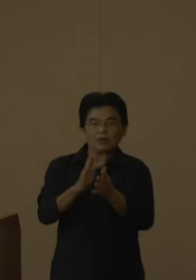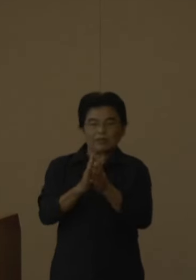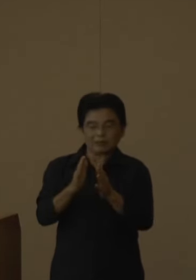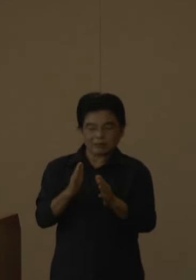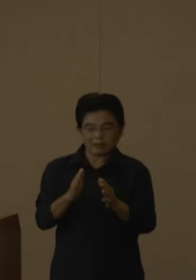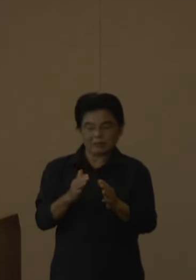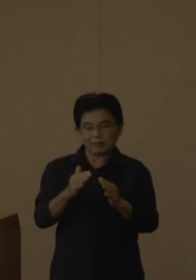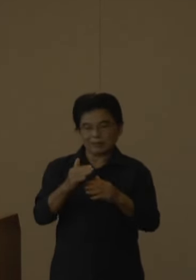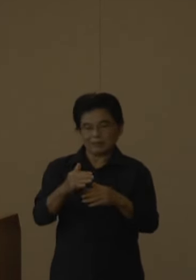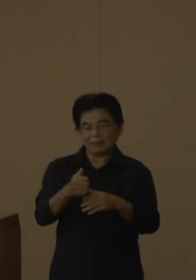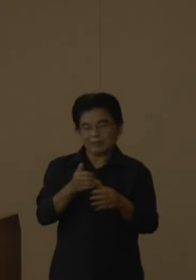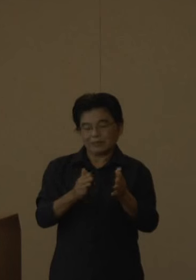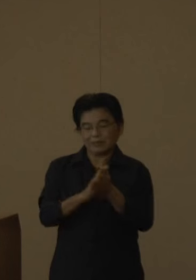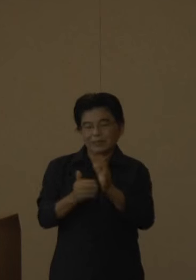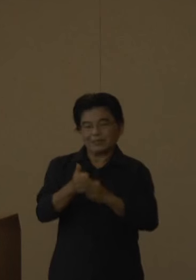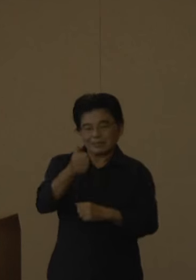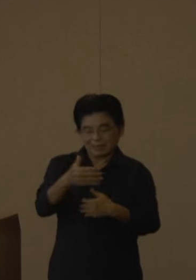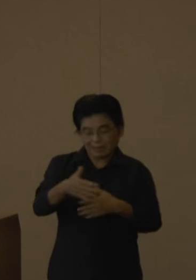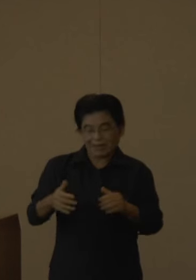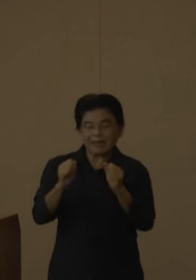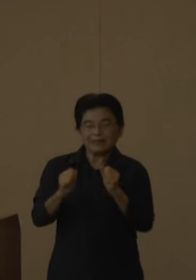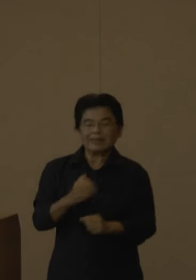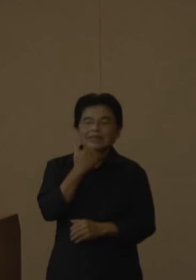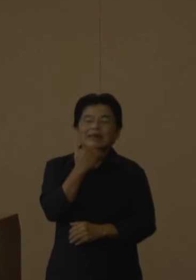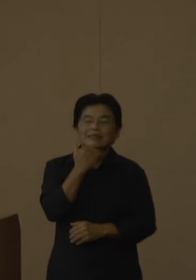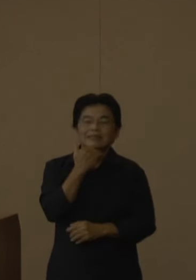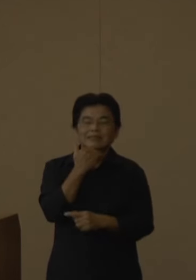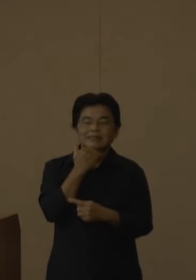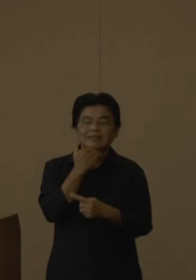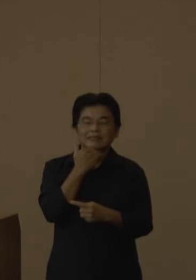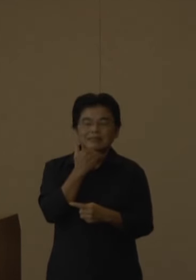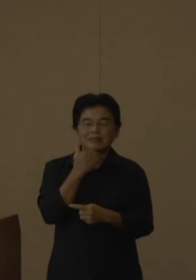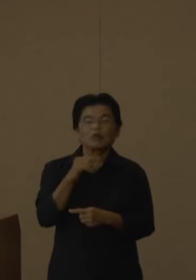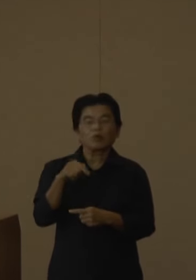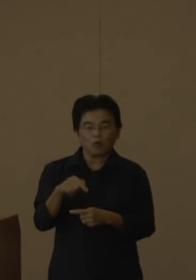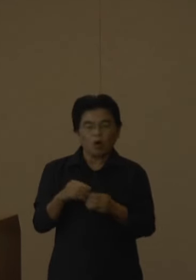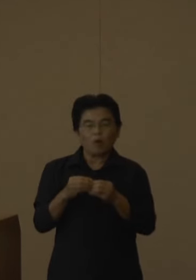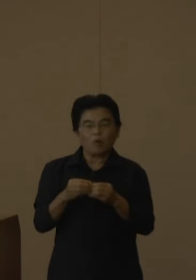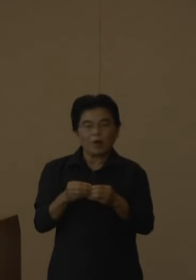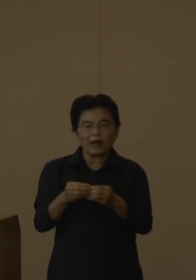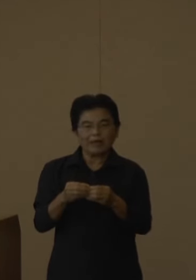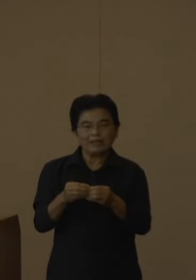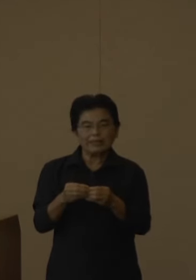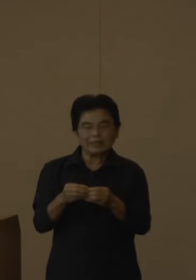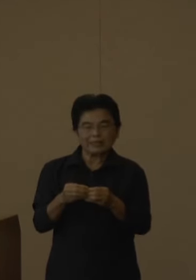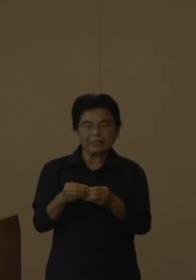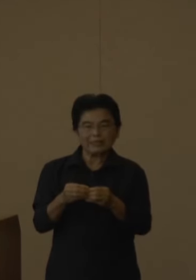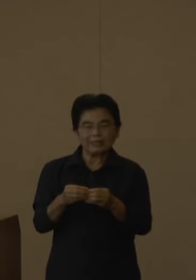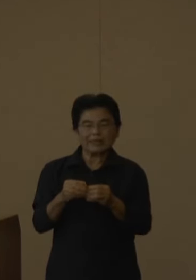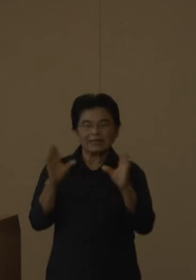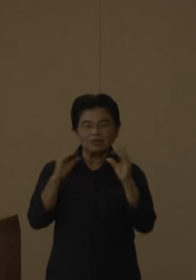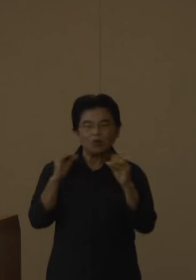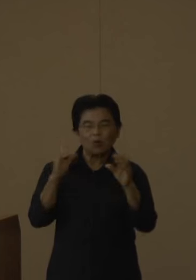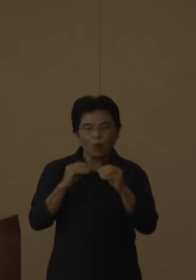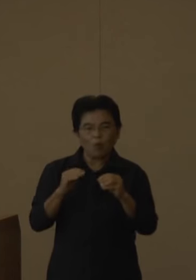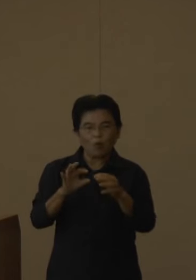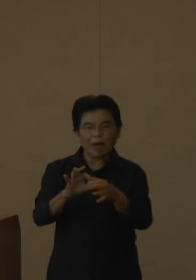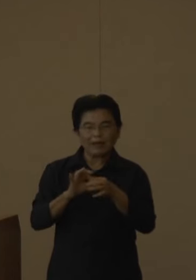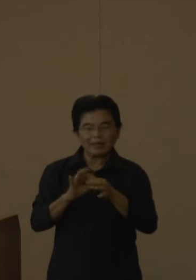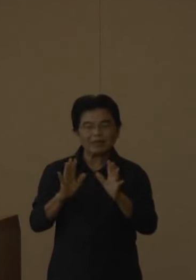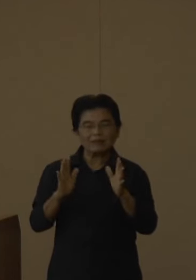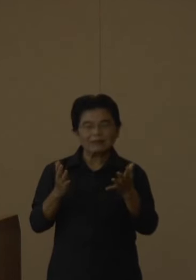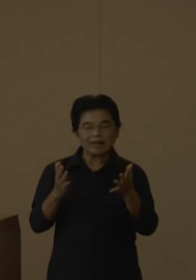機をさせていただいておりましたところ、まあ、特にそういう細かい逐次の情報が届かなかったということ